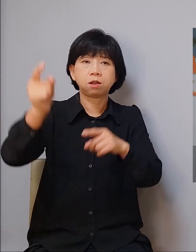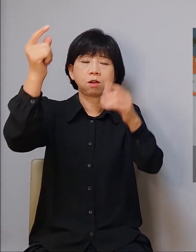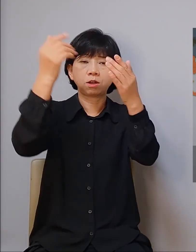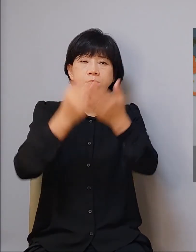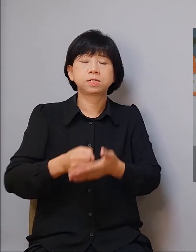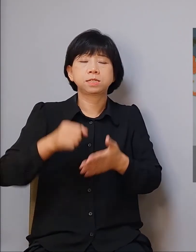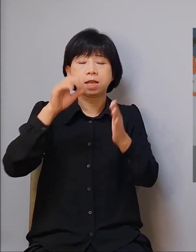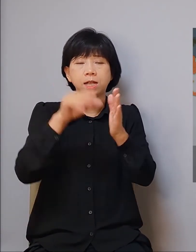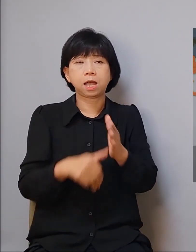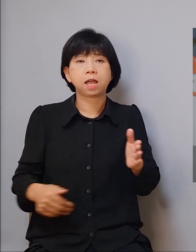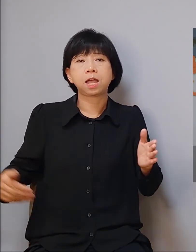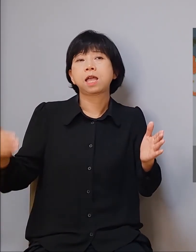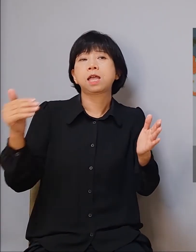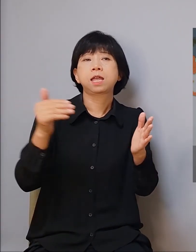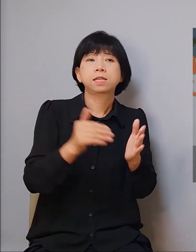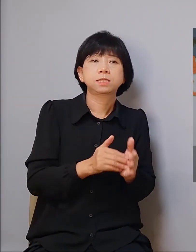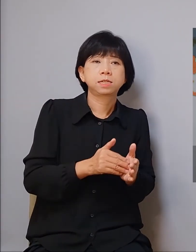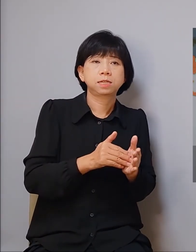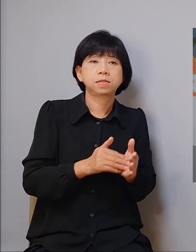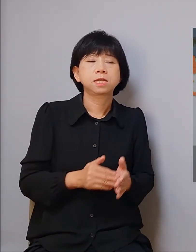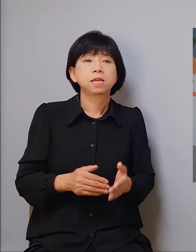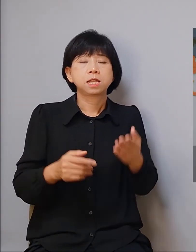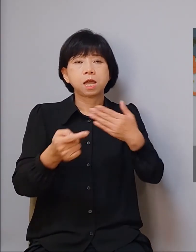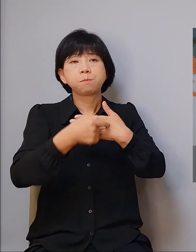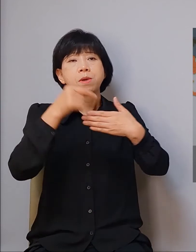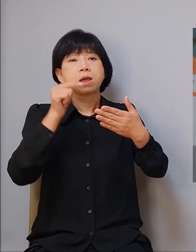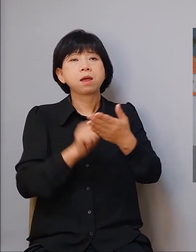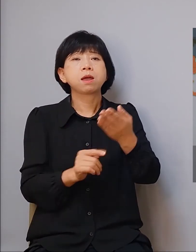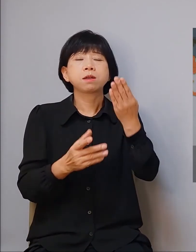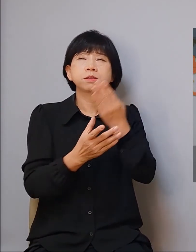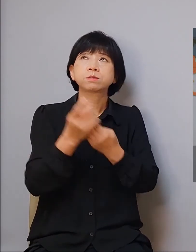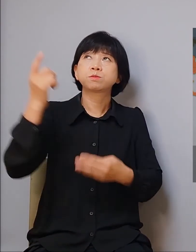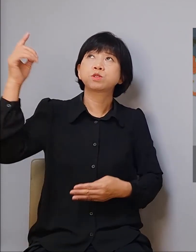승리 얻을 때까지 한